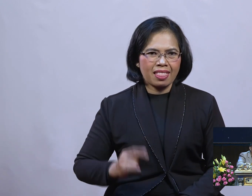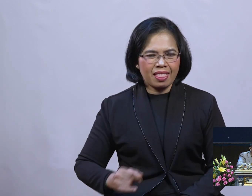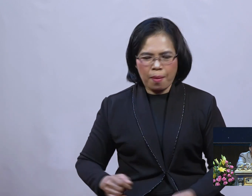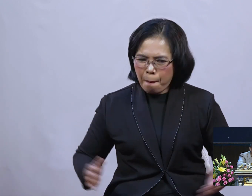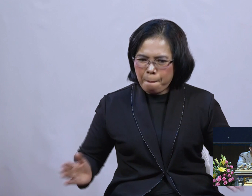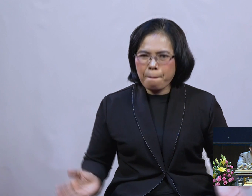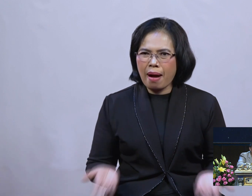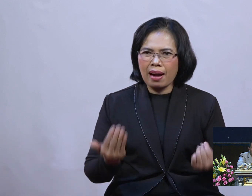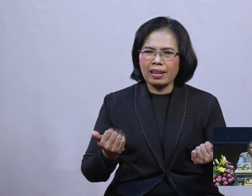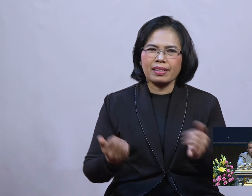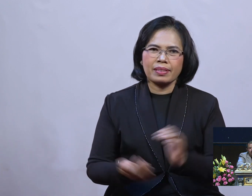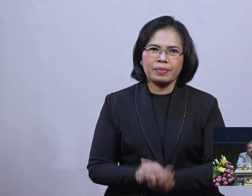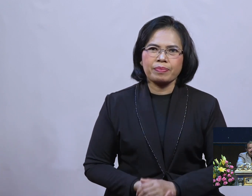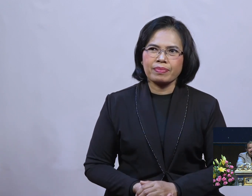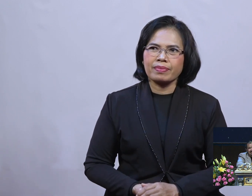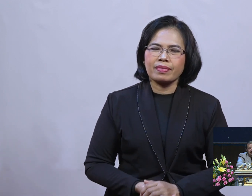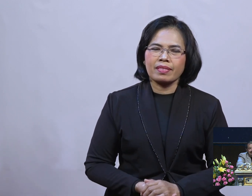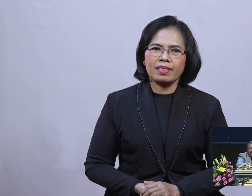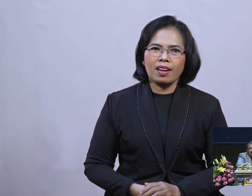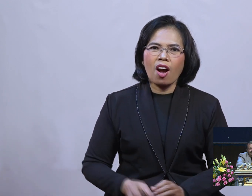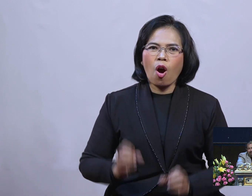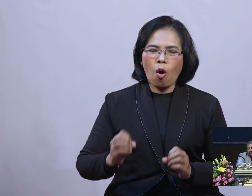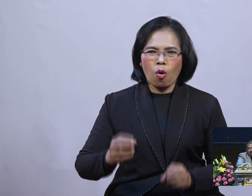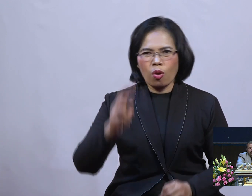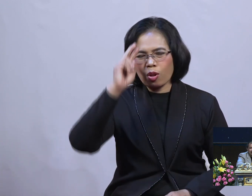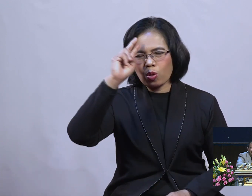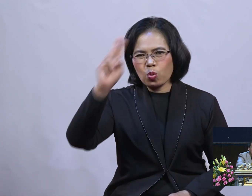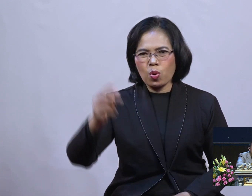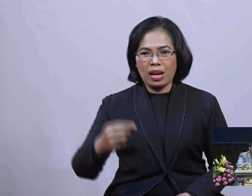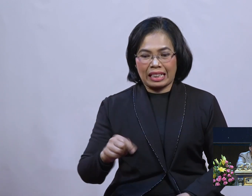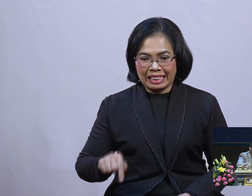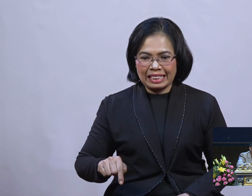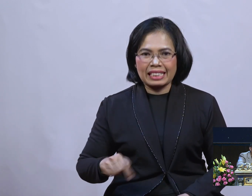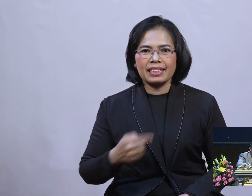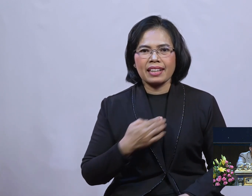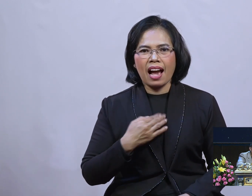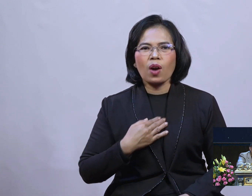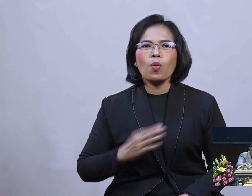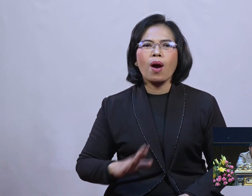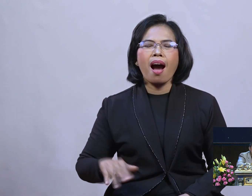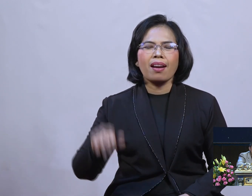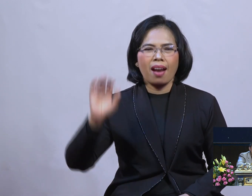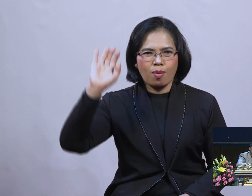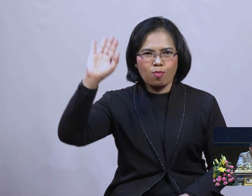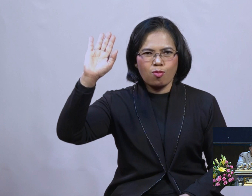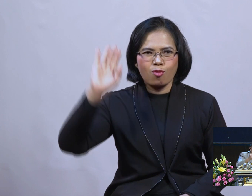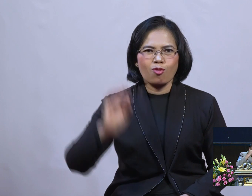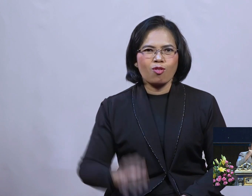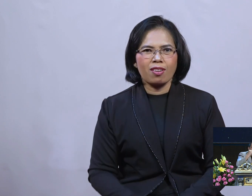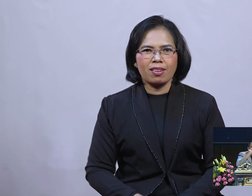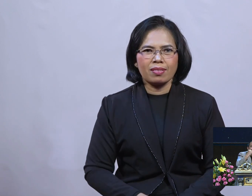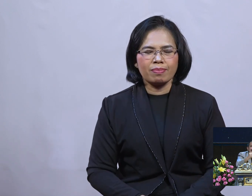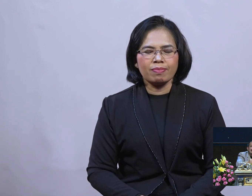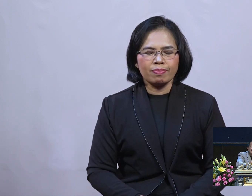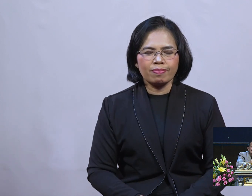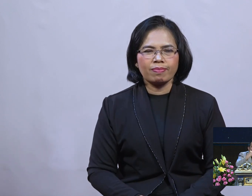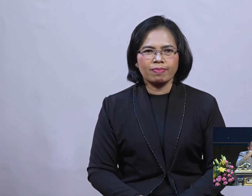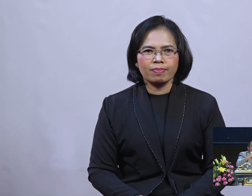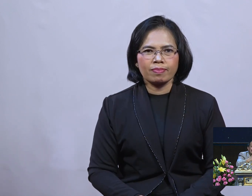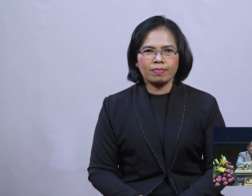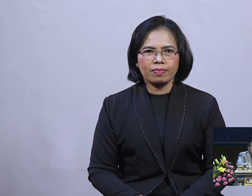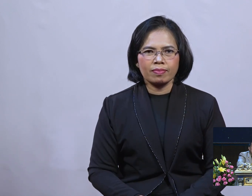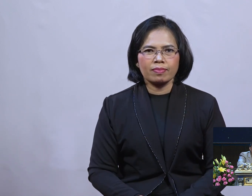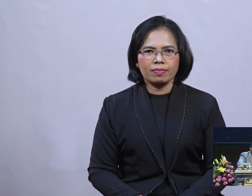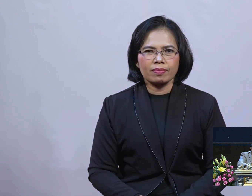Time Low Rises am your trust me hai oh Tuhan